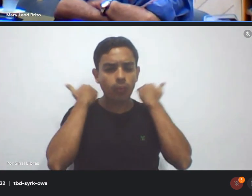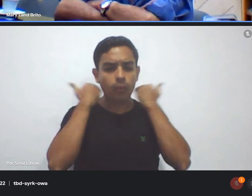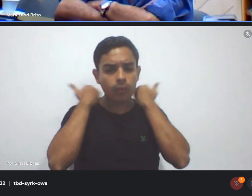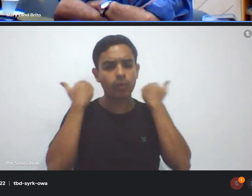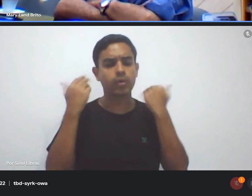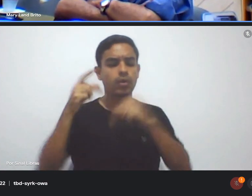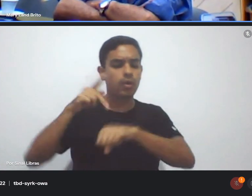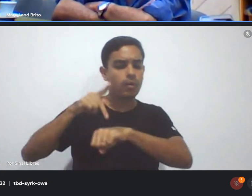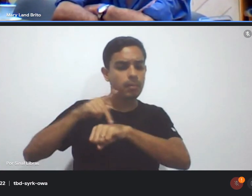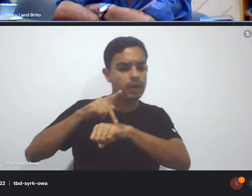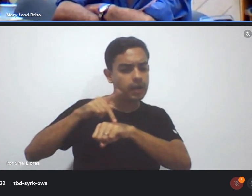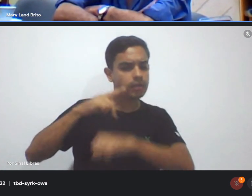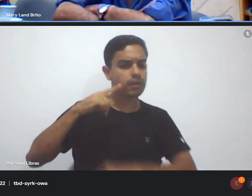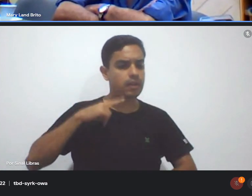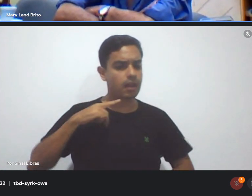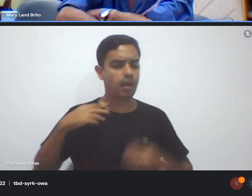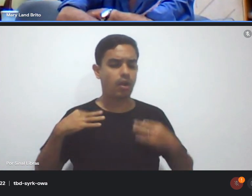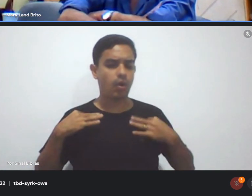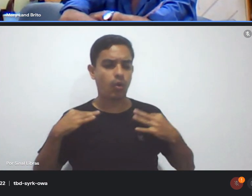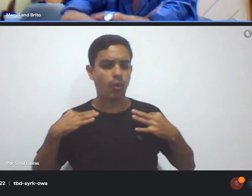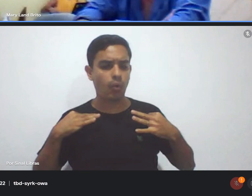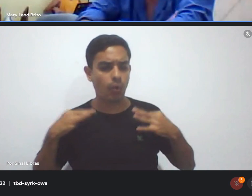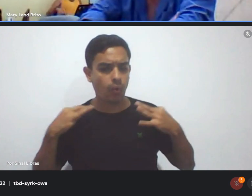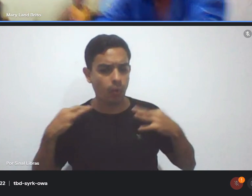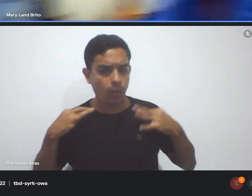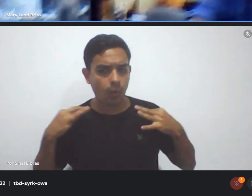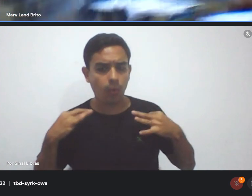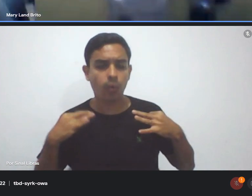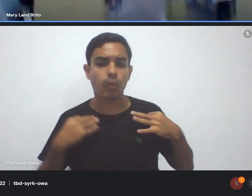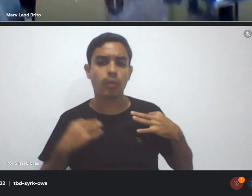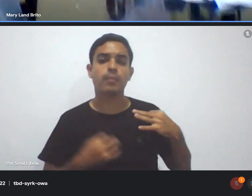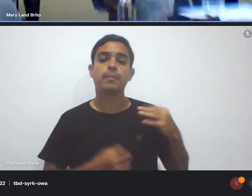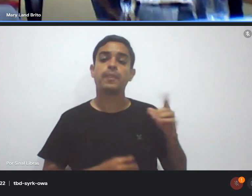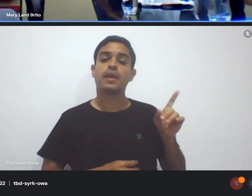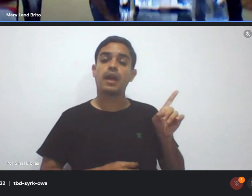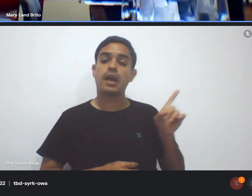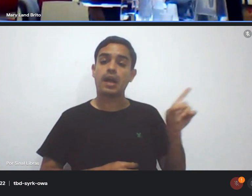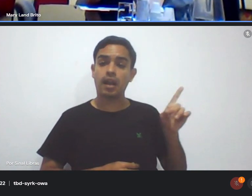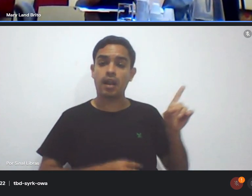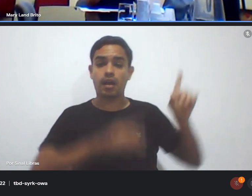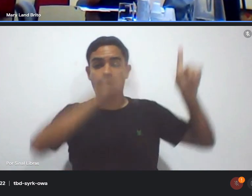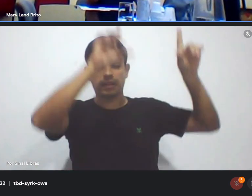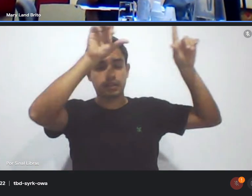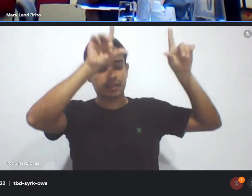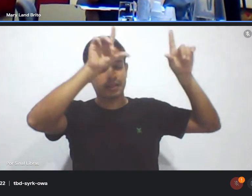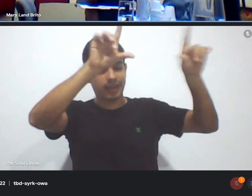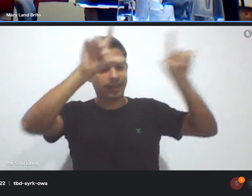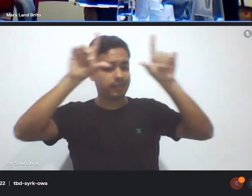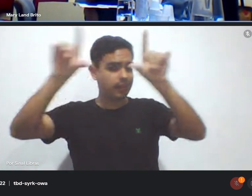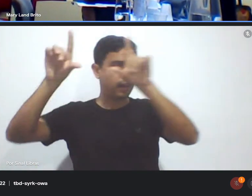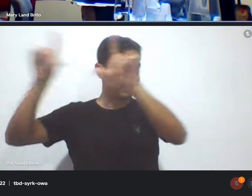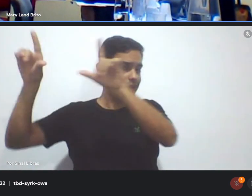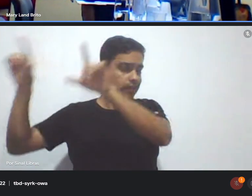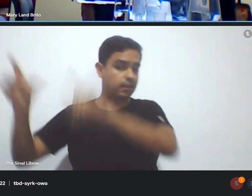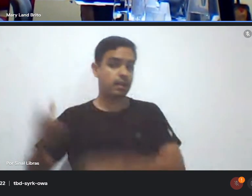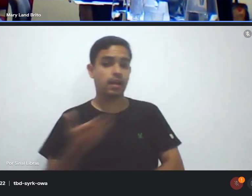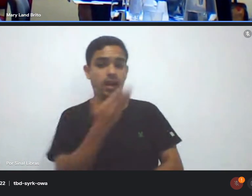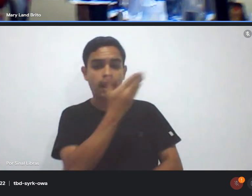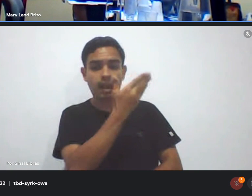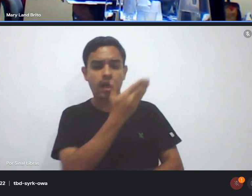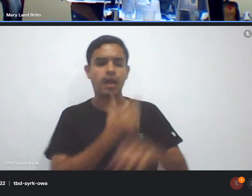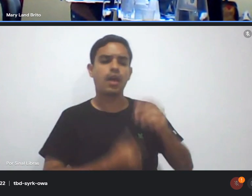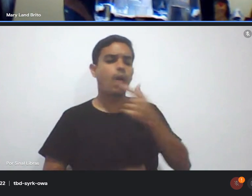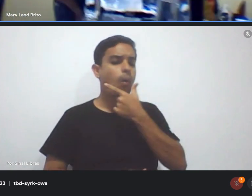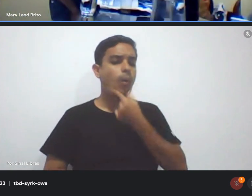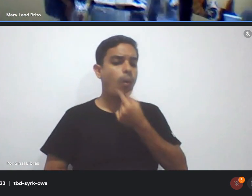um vestido cor de mostarda e tem alguns quadros ao redor de Débora. Aqui no final da mesa está Aloísio,